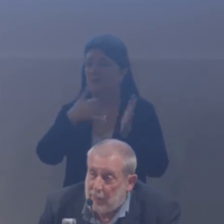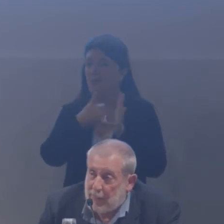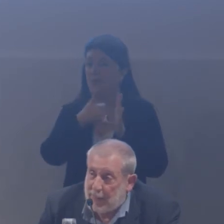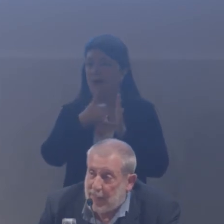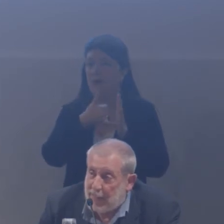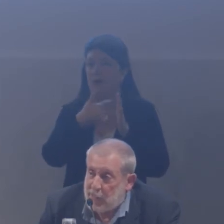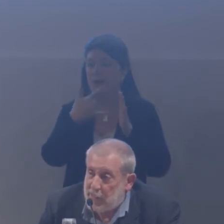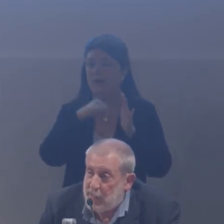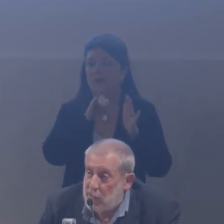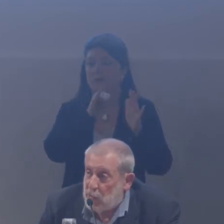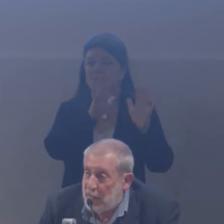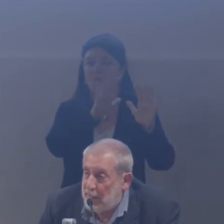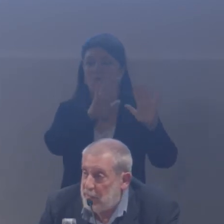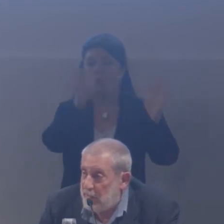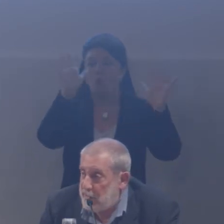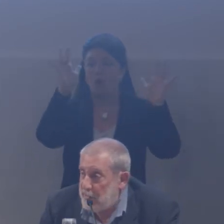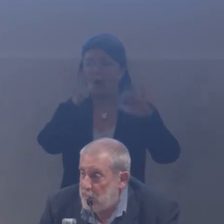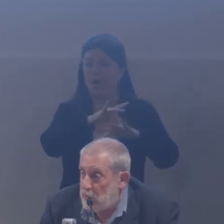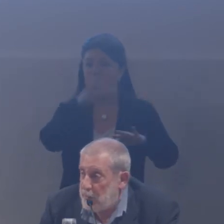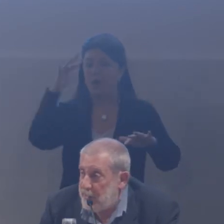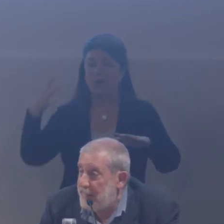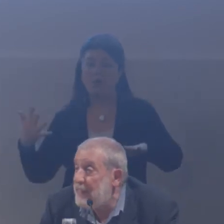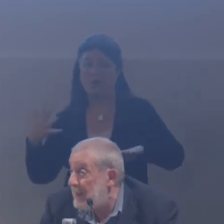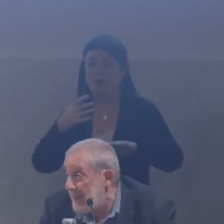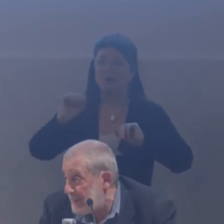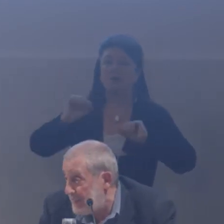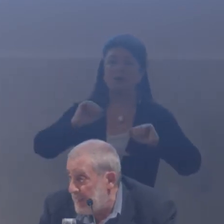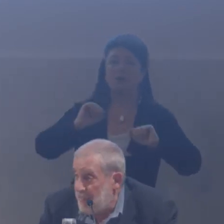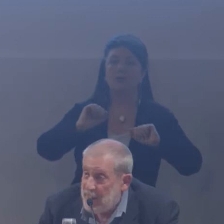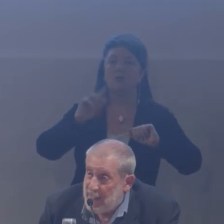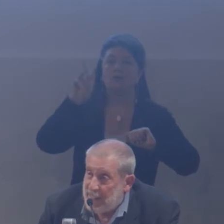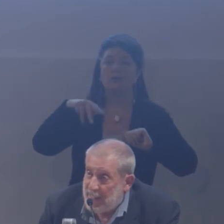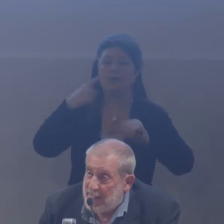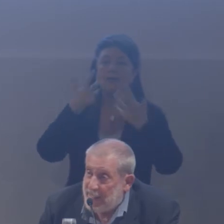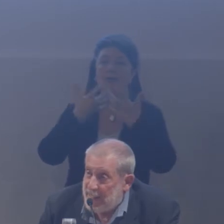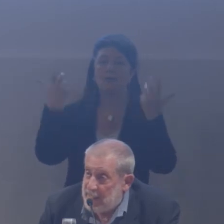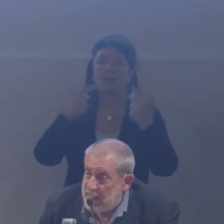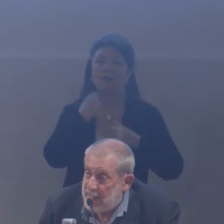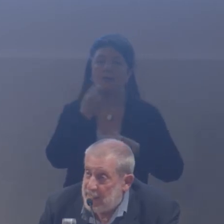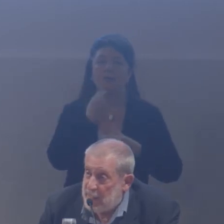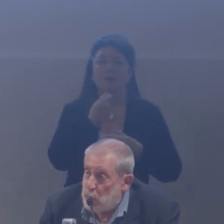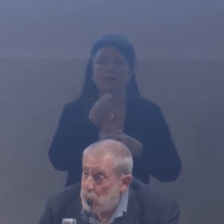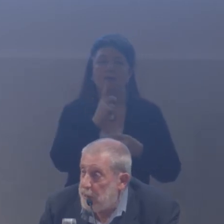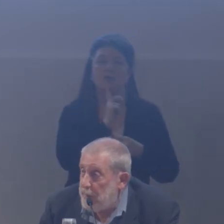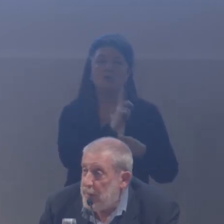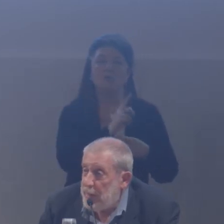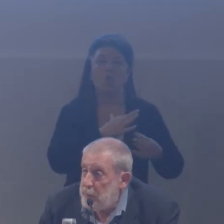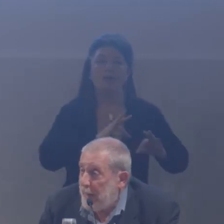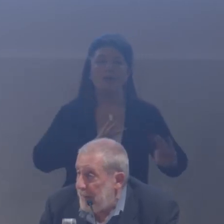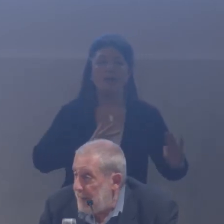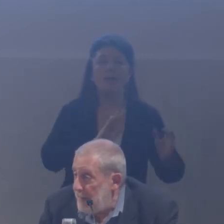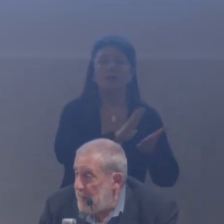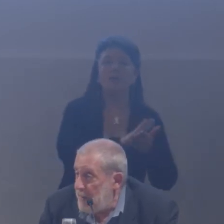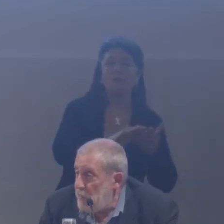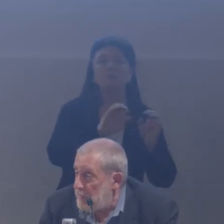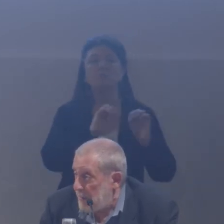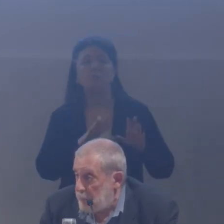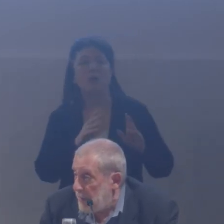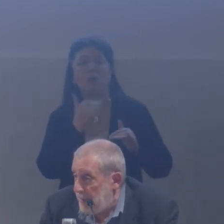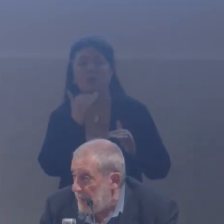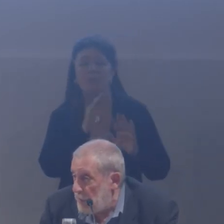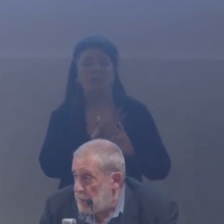anche perché i direttori alla fine facessero, come dire, gli interessi dei clienti, i cui beni